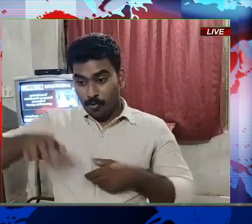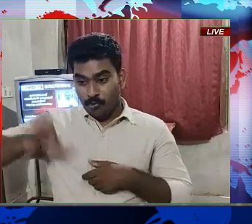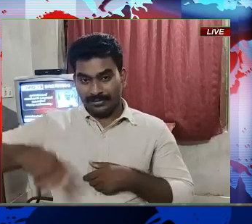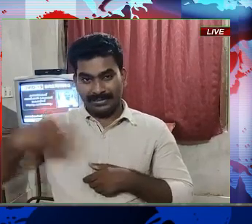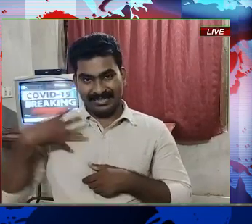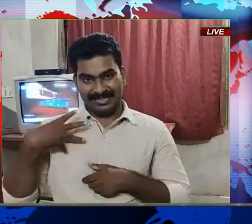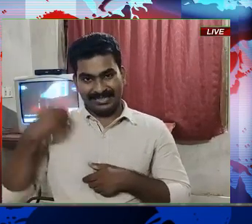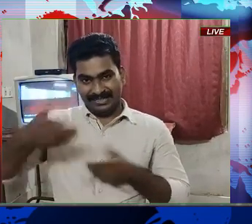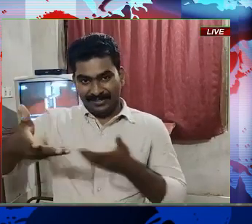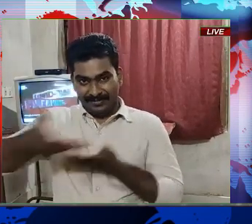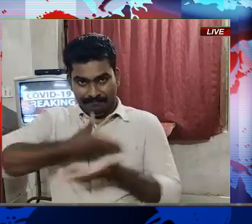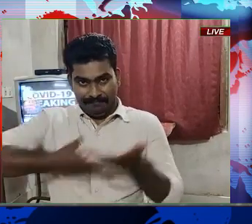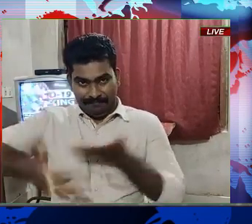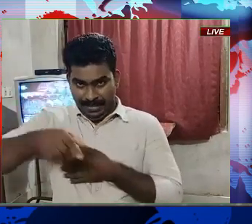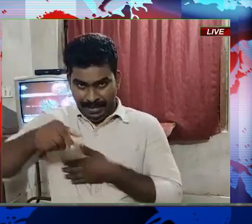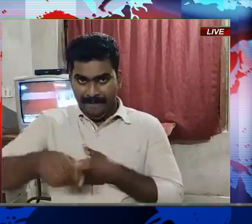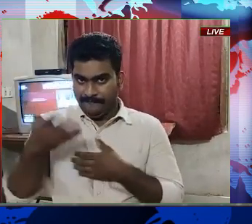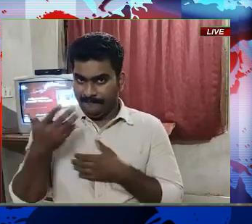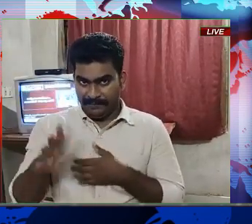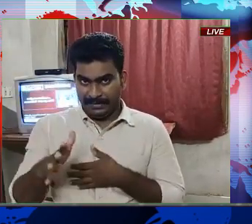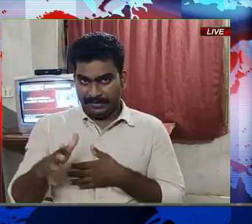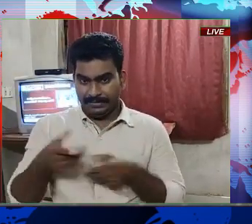അതിഥി തൊഴിലാളികൾ തെരുവിലിറങ്ങിയ ദൃശ്യങ്ങൾ